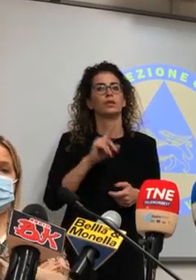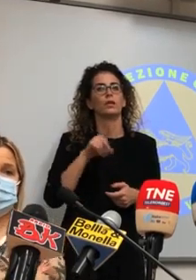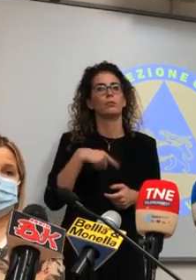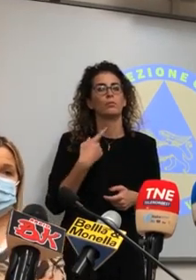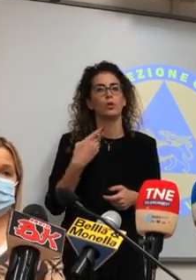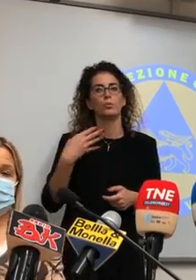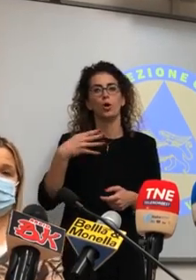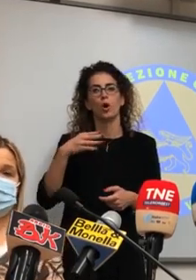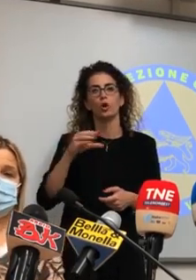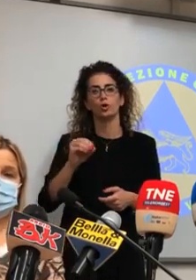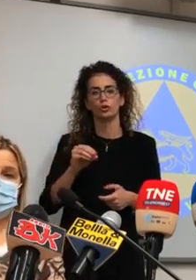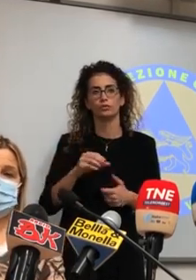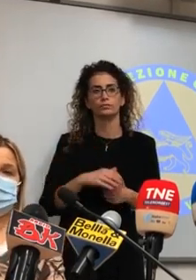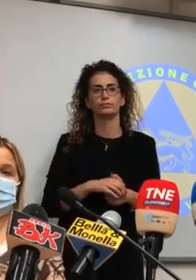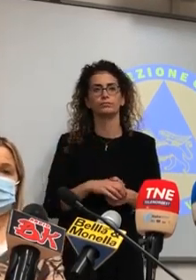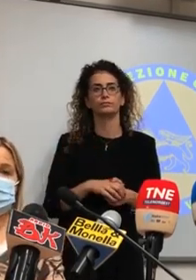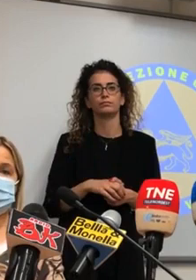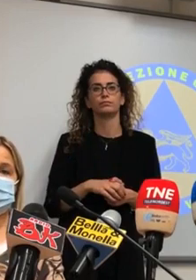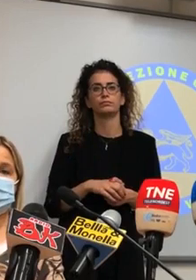Moro,